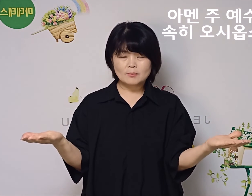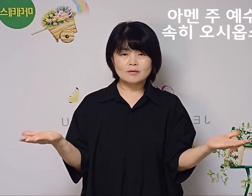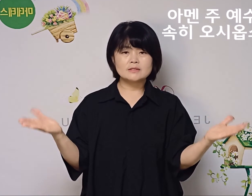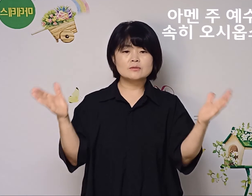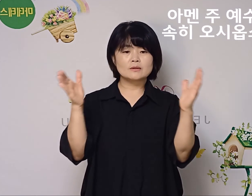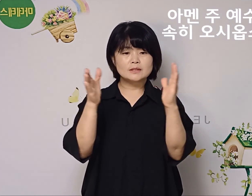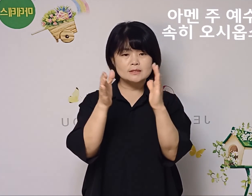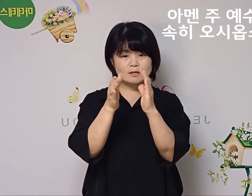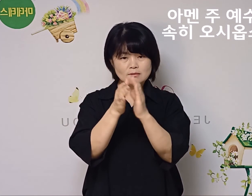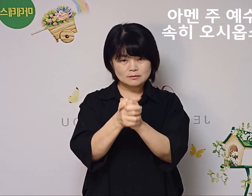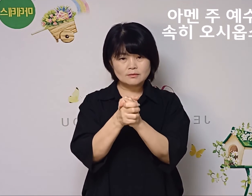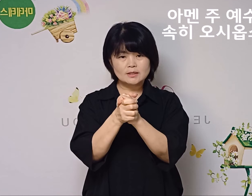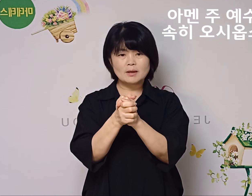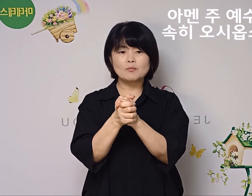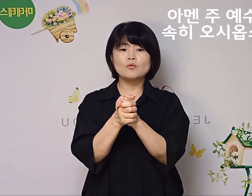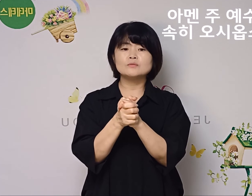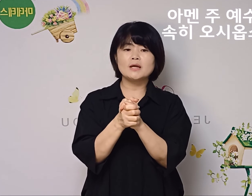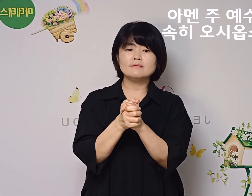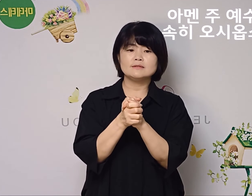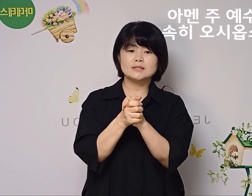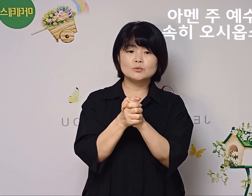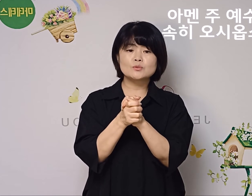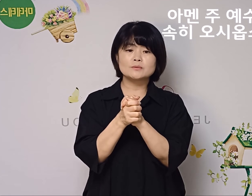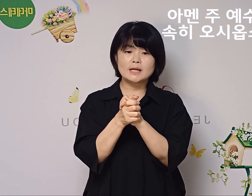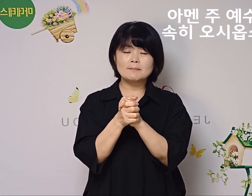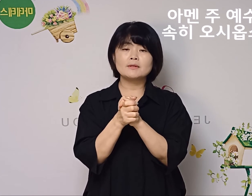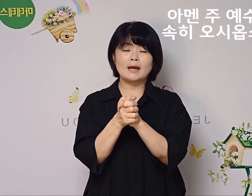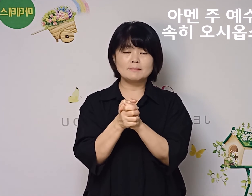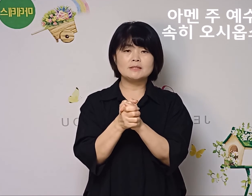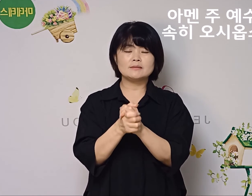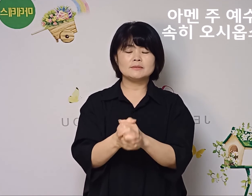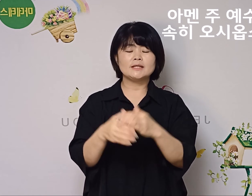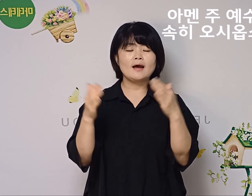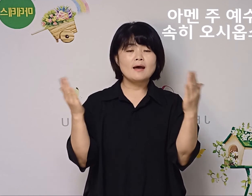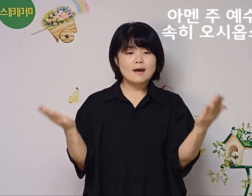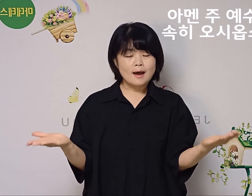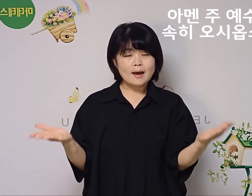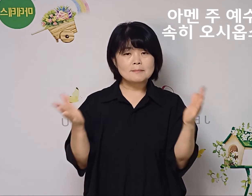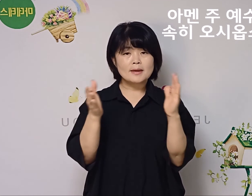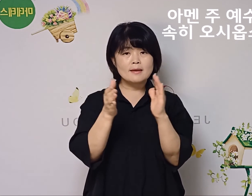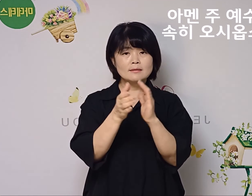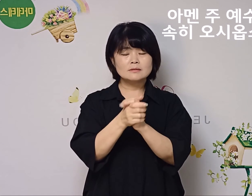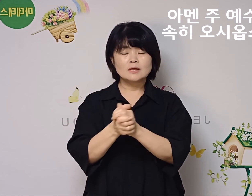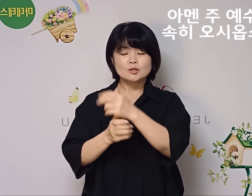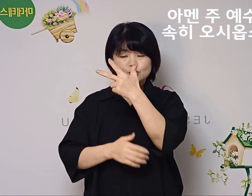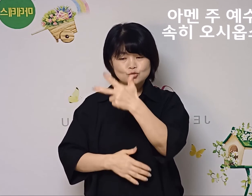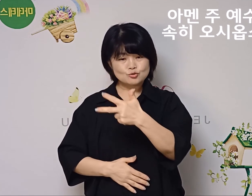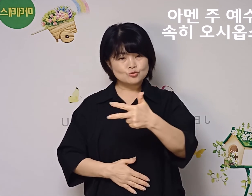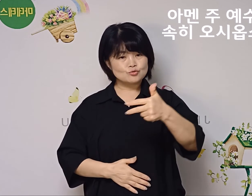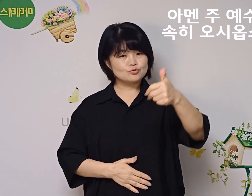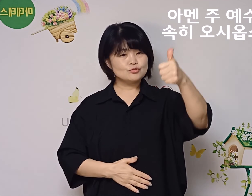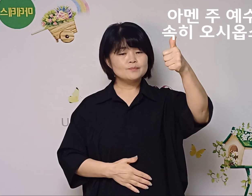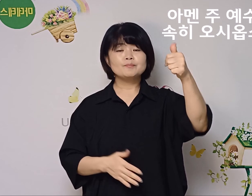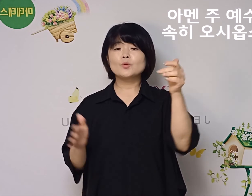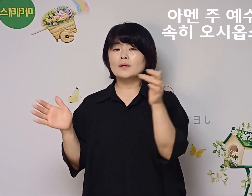벌린 상태에서 이렇게 모으면 기도손을 하면 아멘이 됩니다. 아멘 주